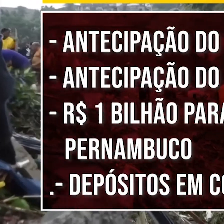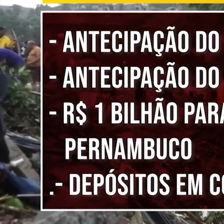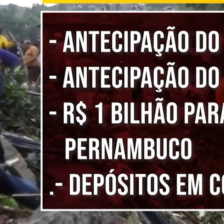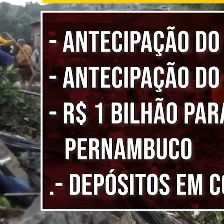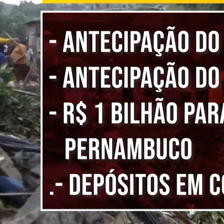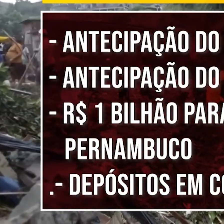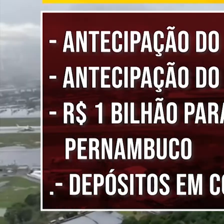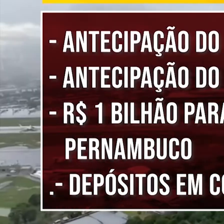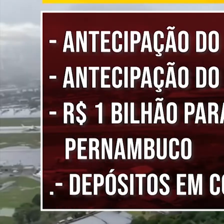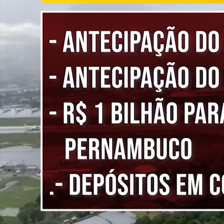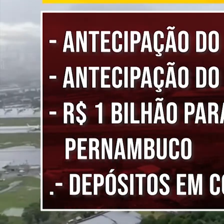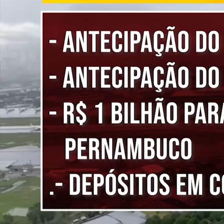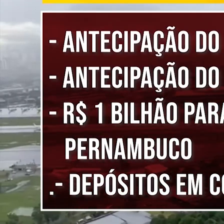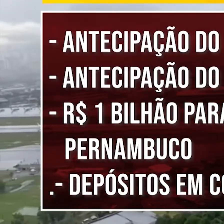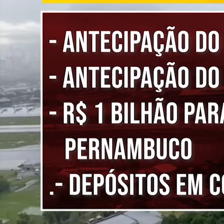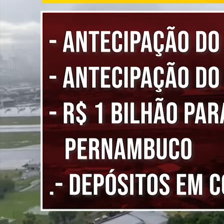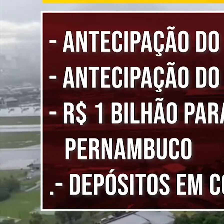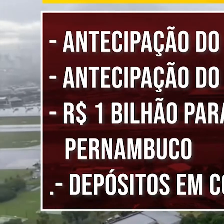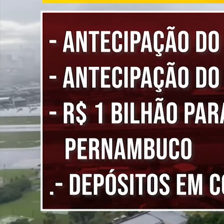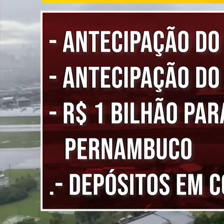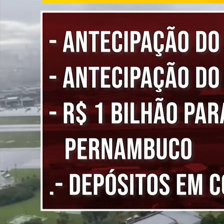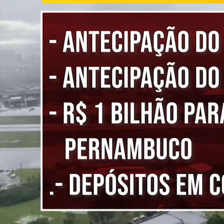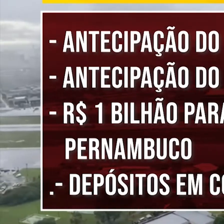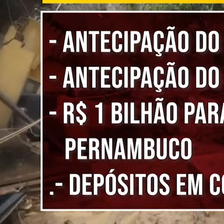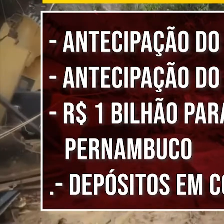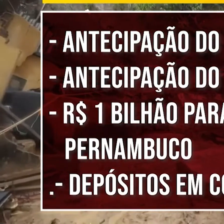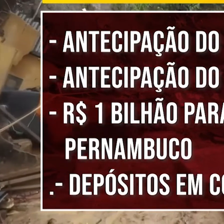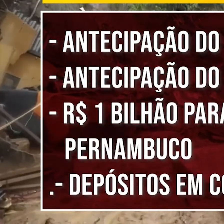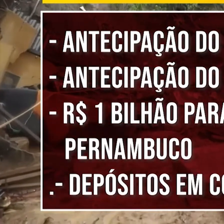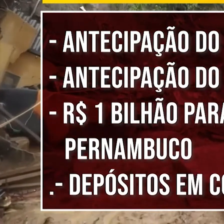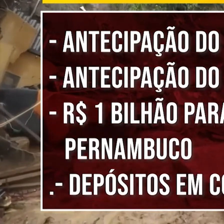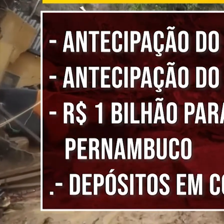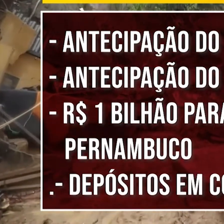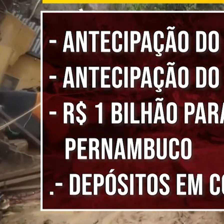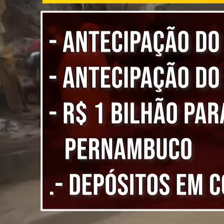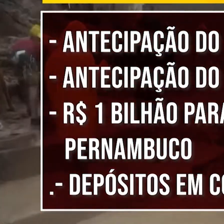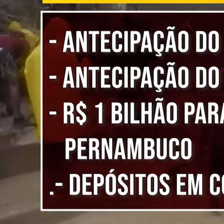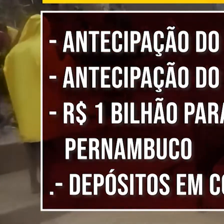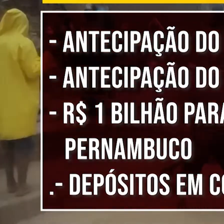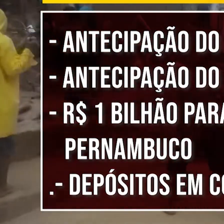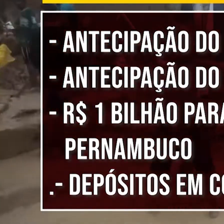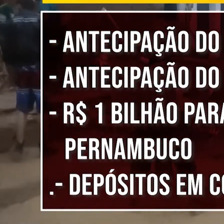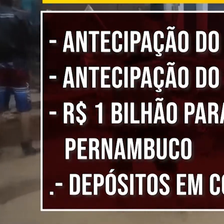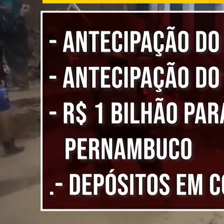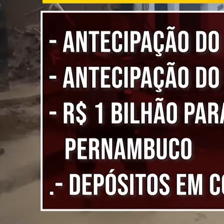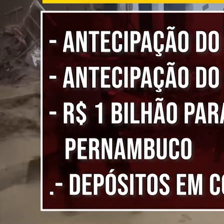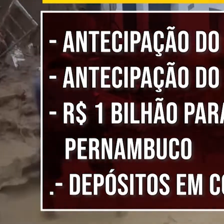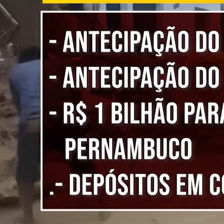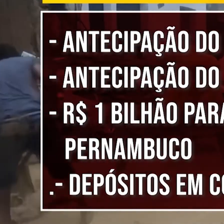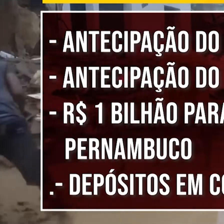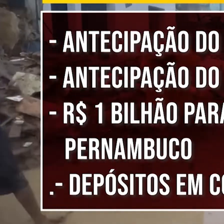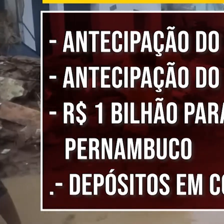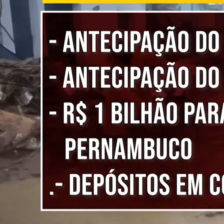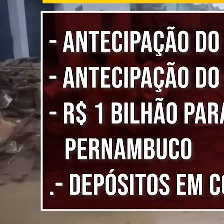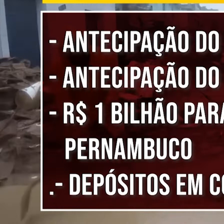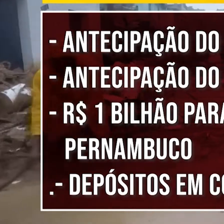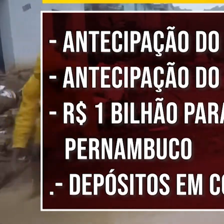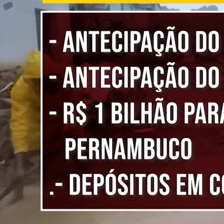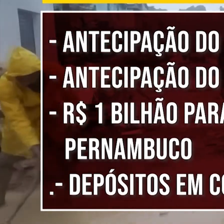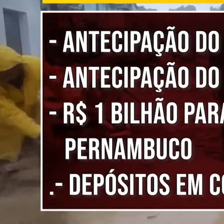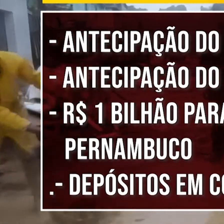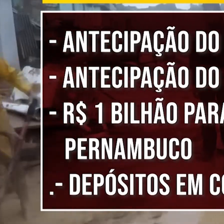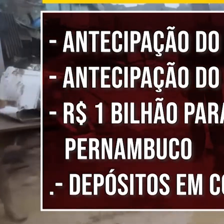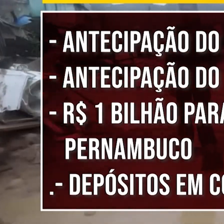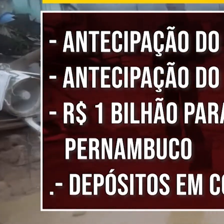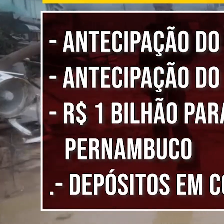bairros que foram destruídos e com o alagamento de agências bancárias o presidente da Caixa Econômica Federal anunciou que a transferência de